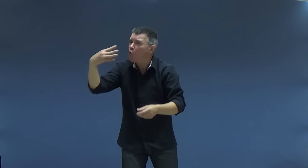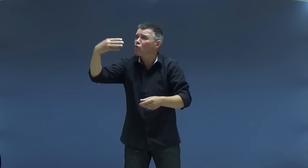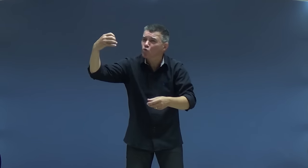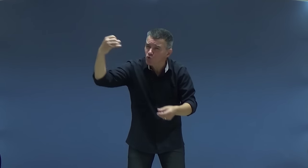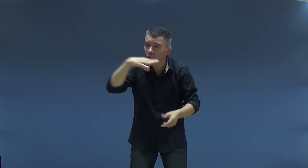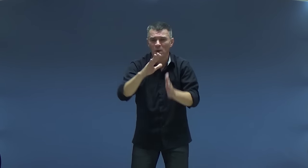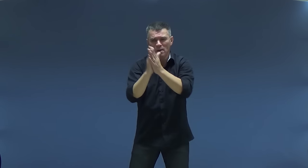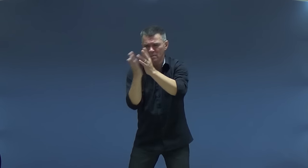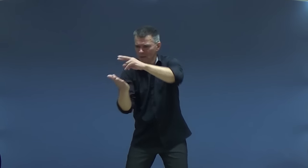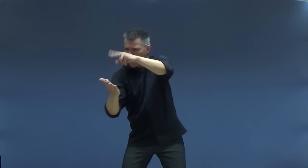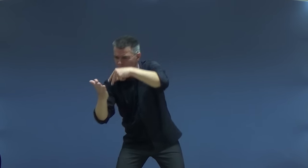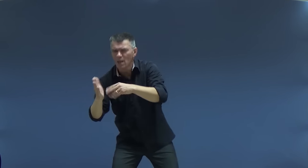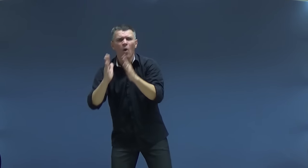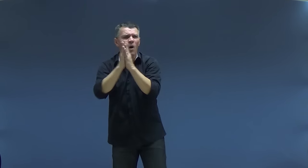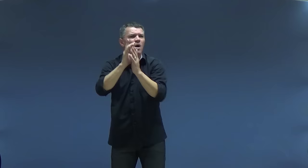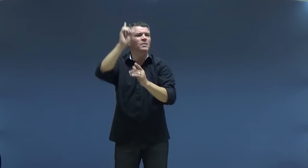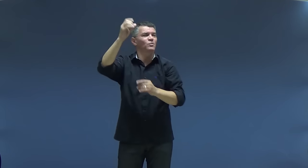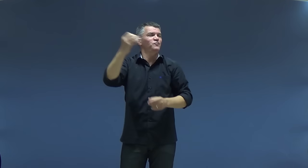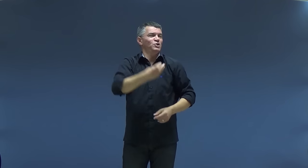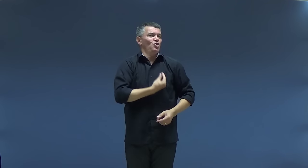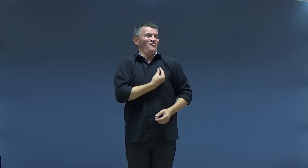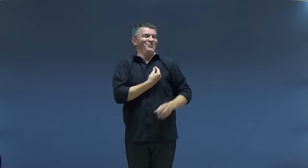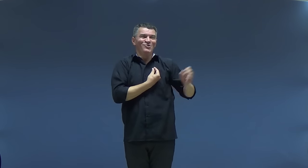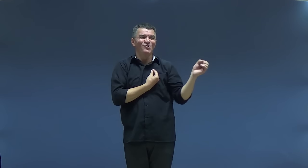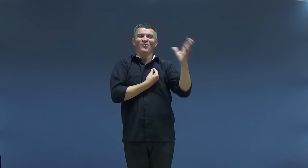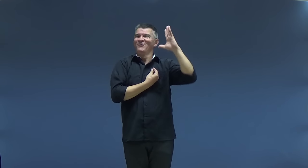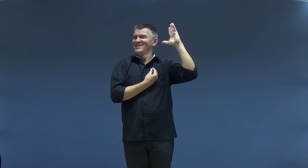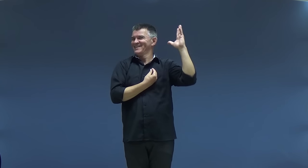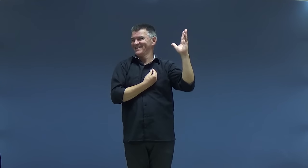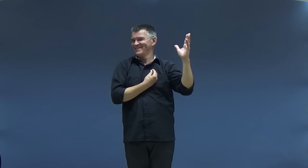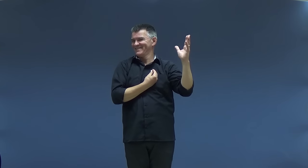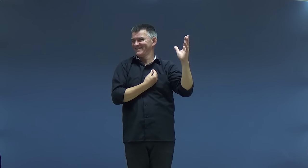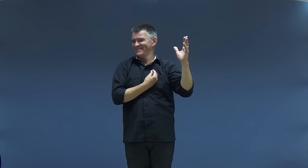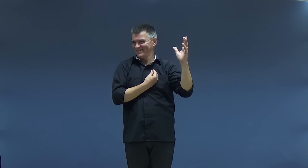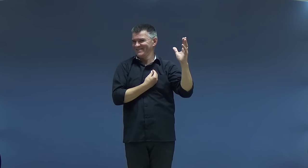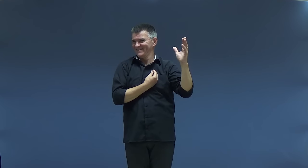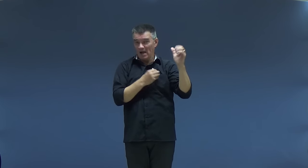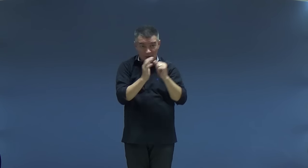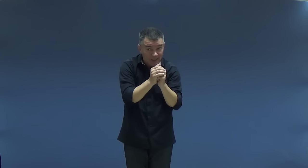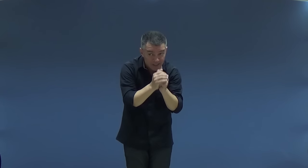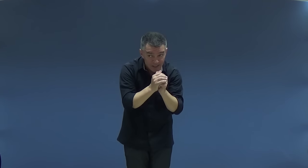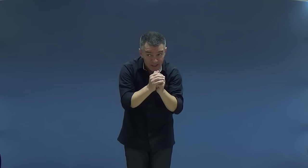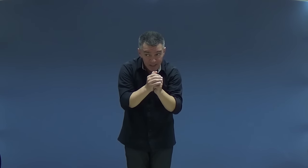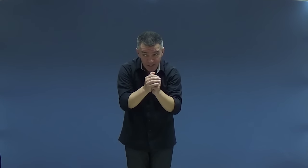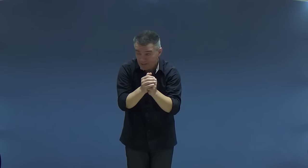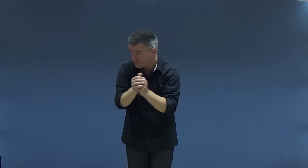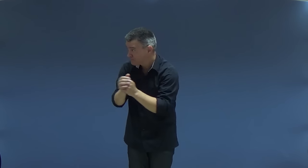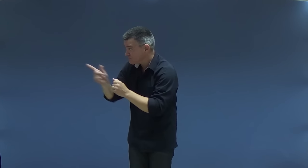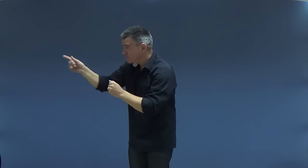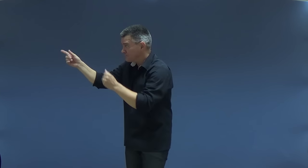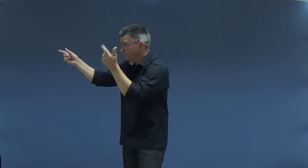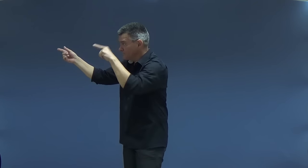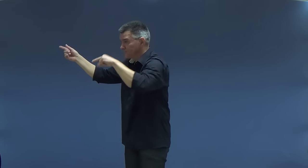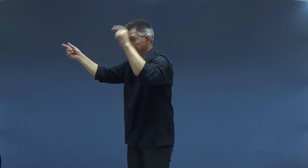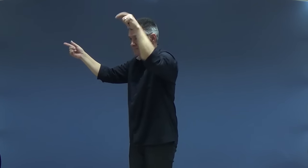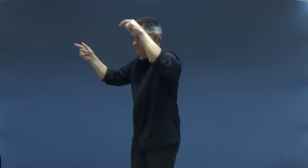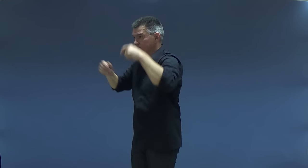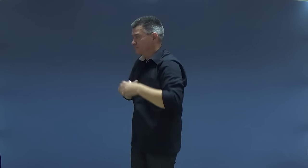Sempre tem que ser novo. Ler a Bíblia, né? Para ser uma nova pessoa, ter uma nova vida. Amém?